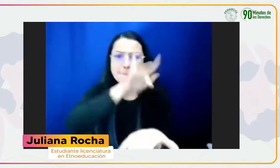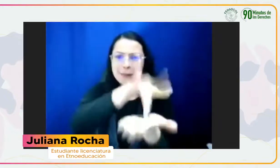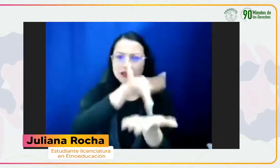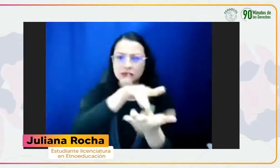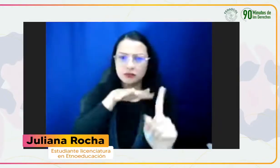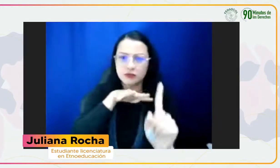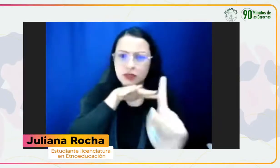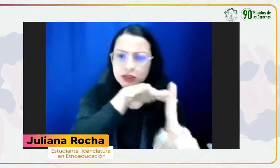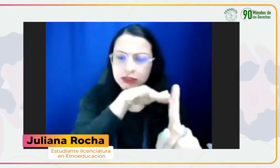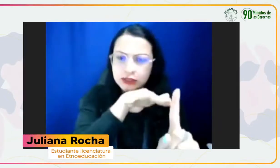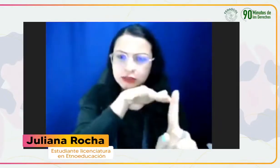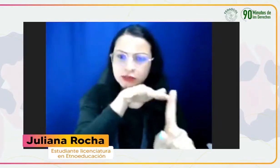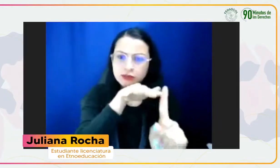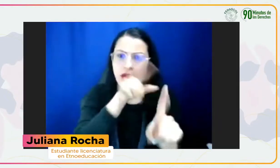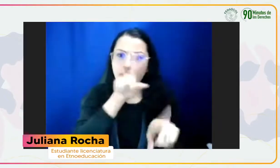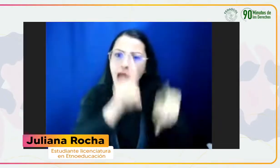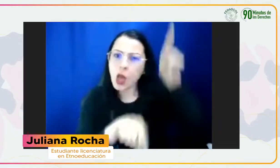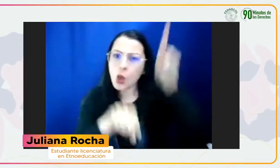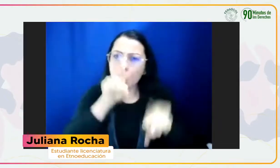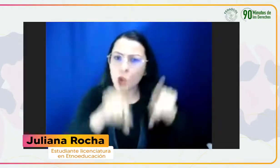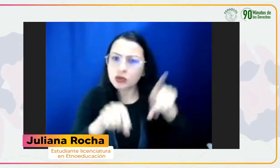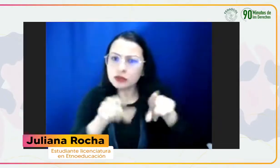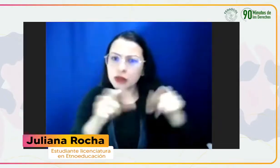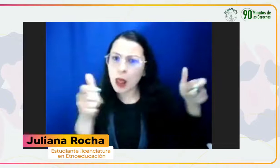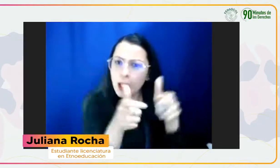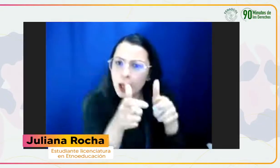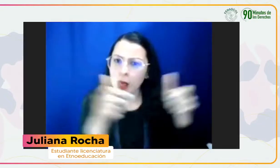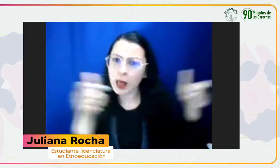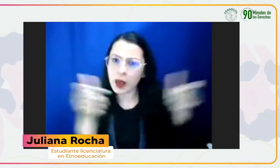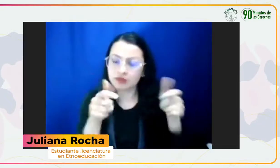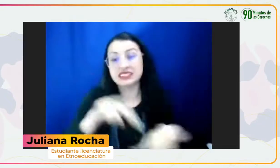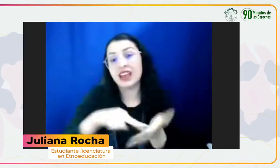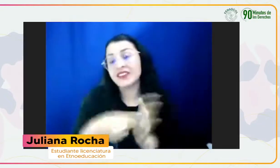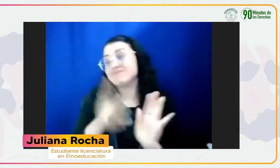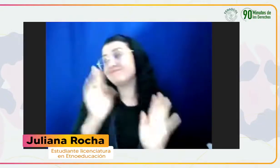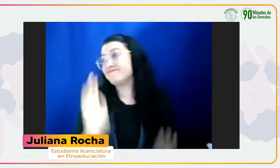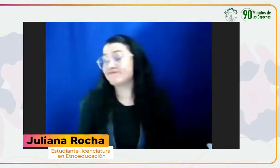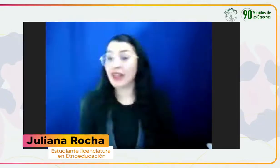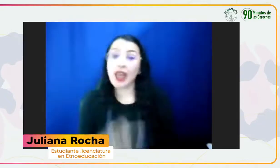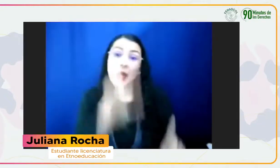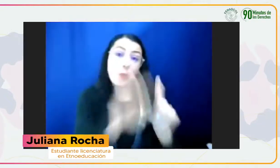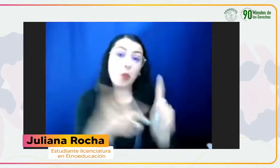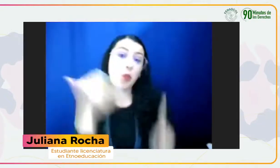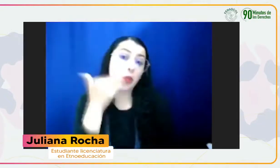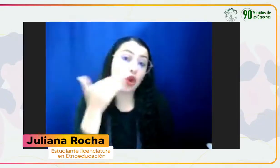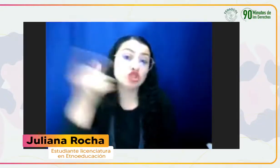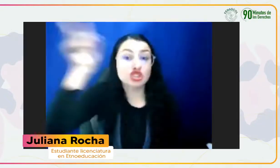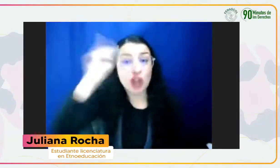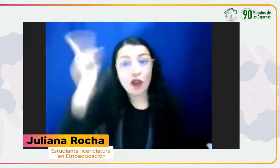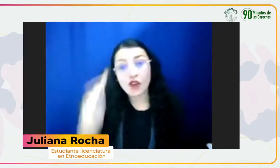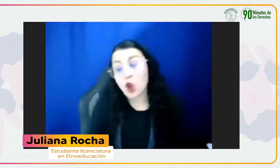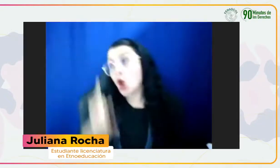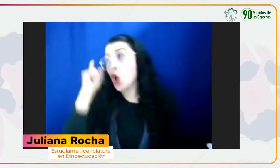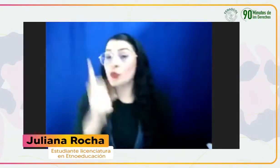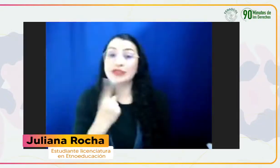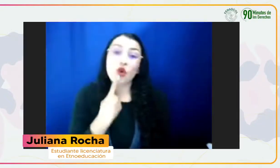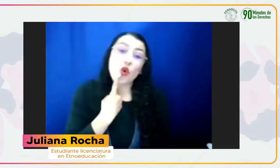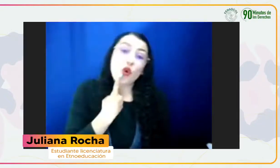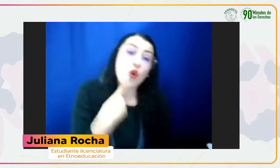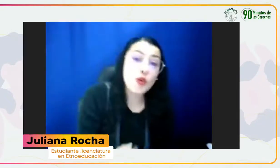viendo a todas las mujeres y su participación, vemos que es poca, ¿Por qué? Porque decimos, ah, lo que pasa es que la mujer